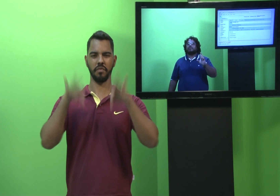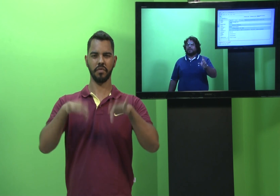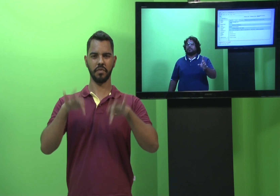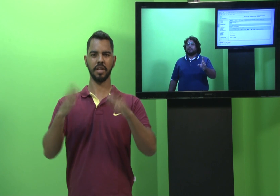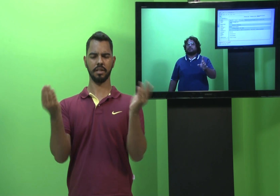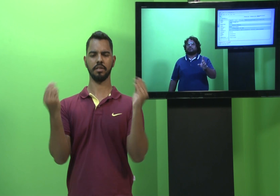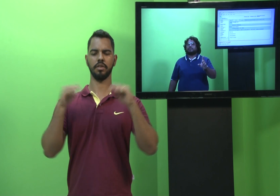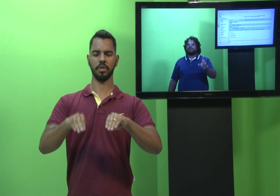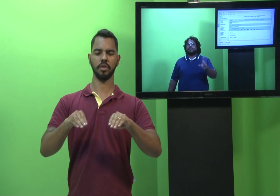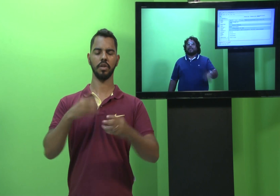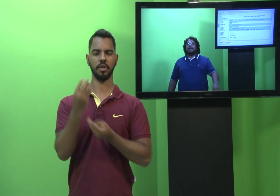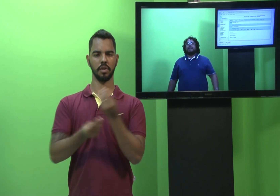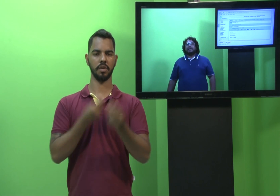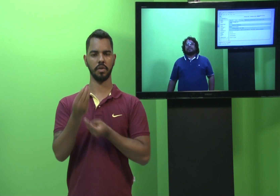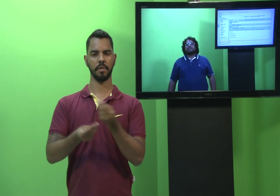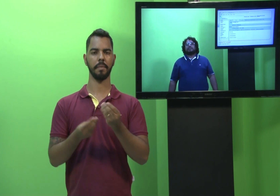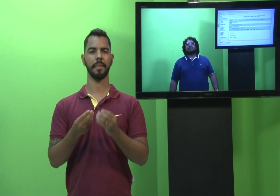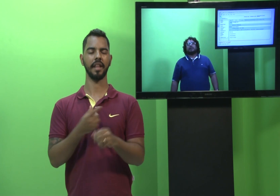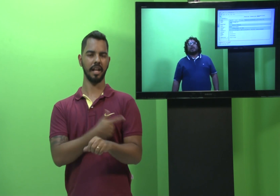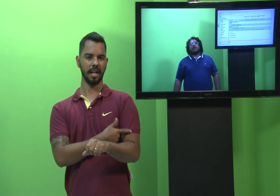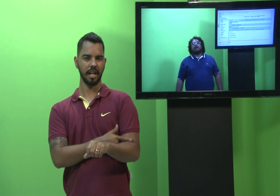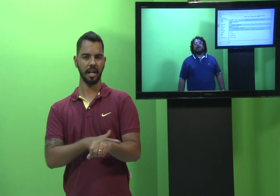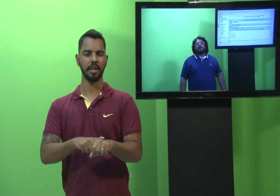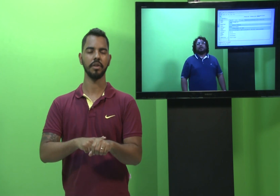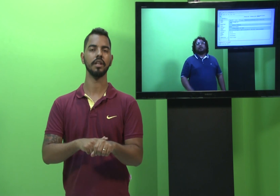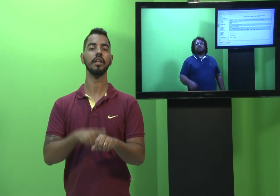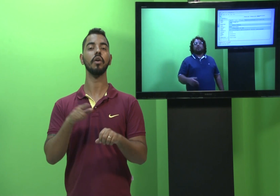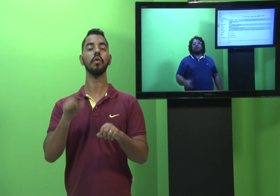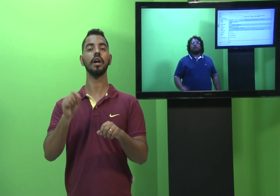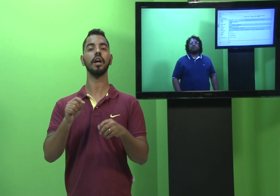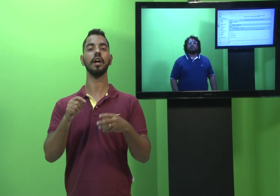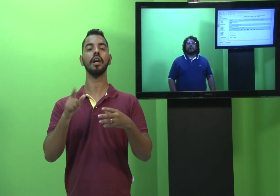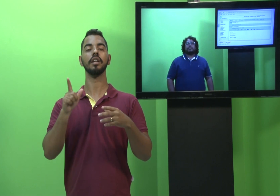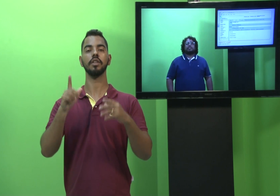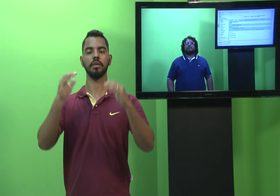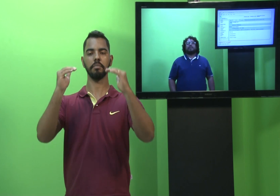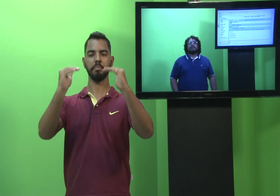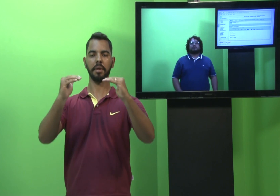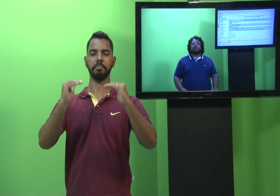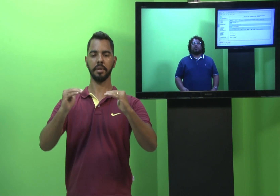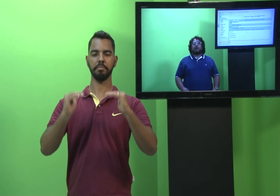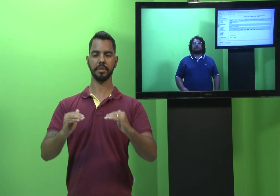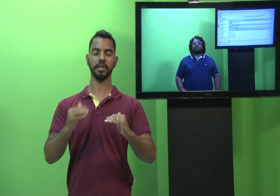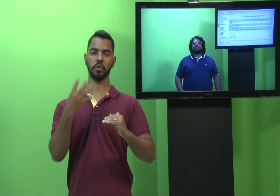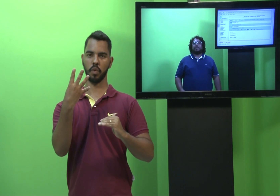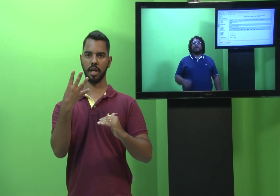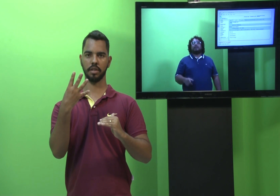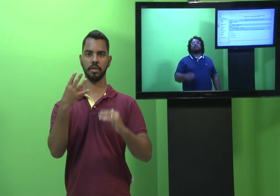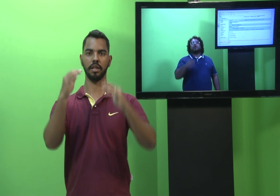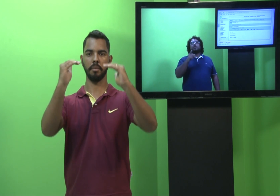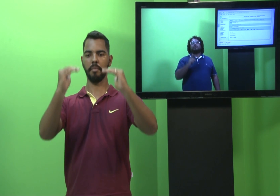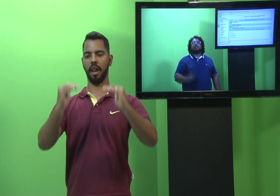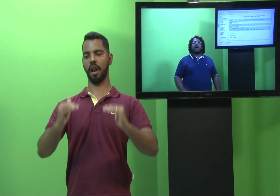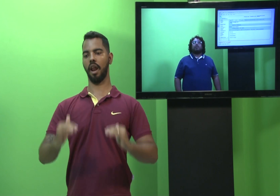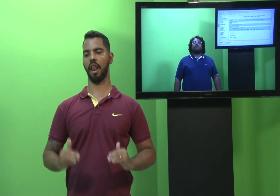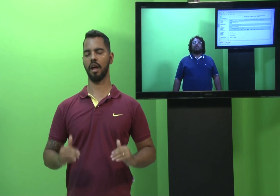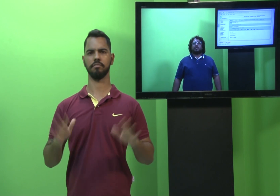linhas para esse texto. Listas e new grupos, participe dessas colocações apenas quando tem algo